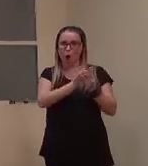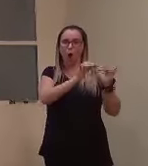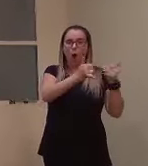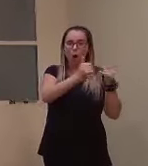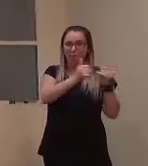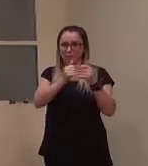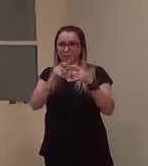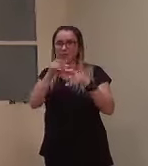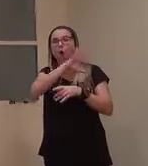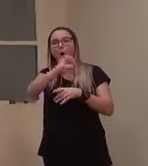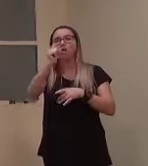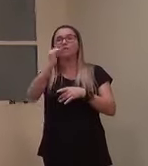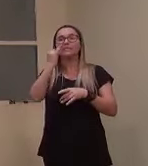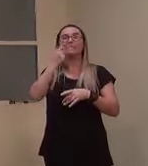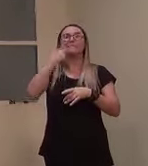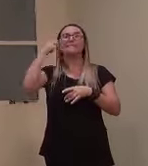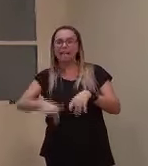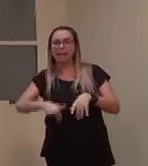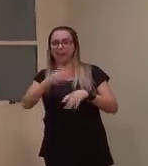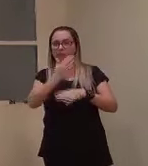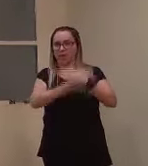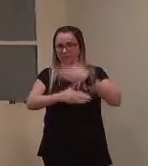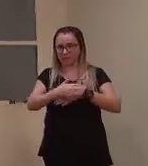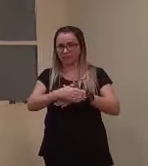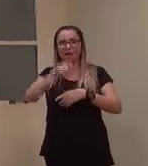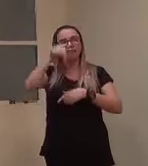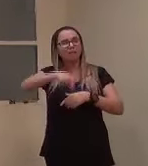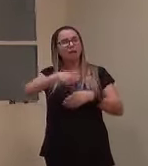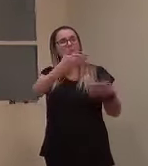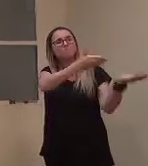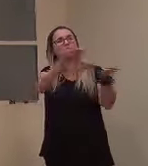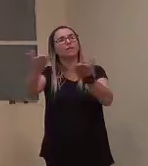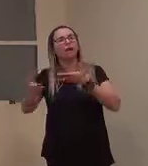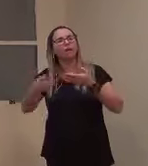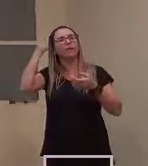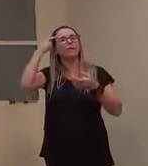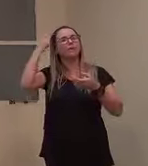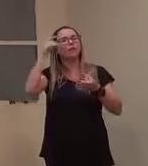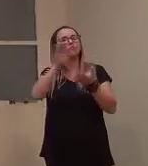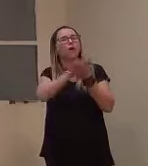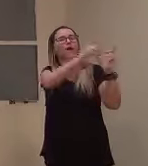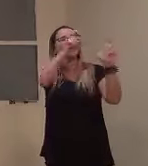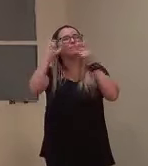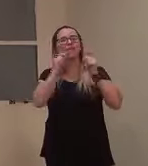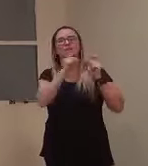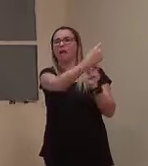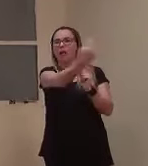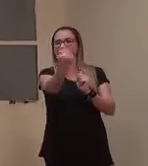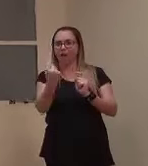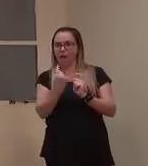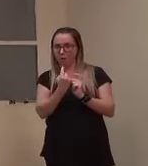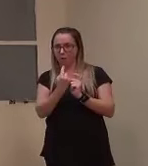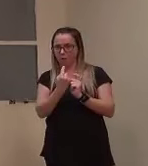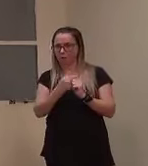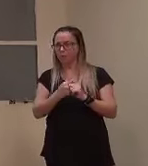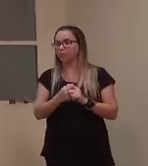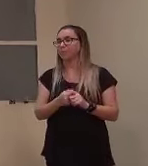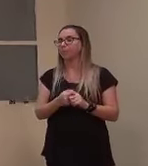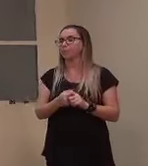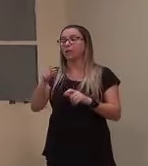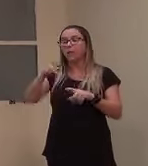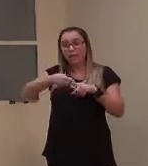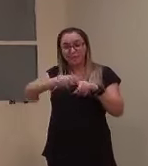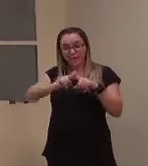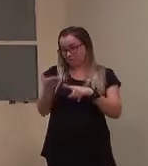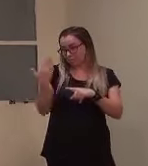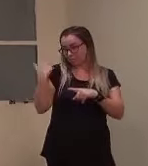con y sin discapacidad estaban limitados han censado a través de sus experiencias y trayectorias en el taller le